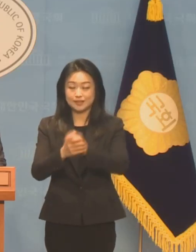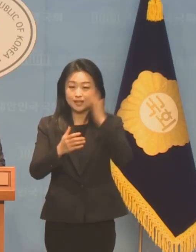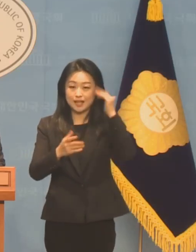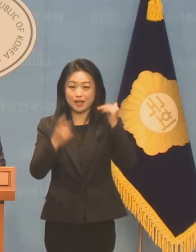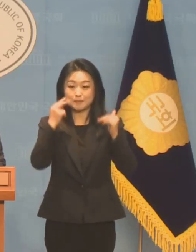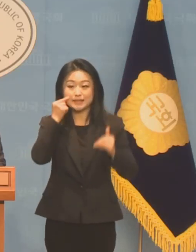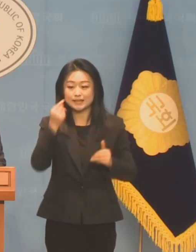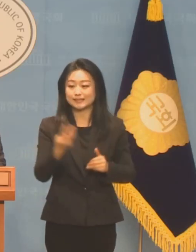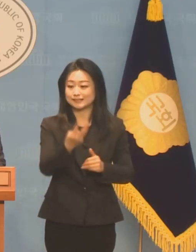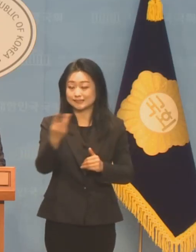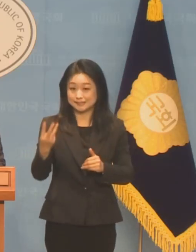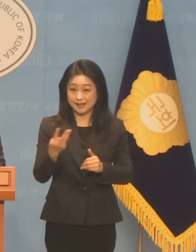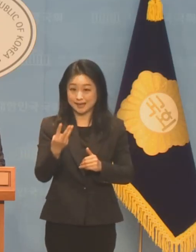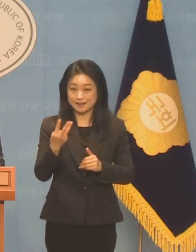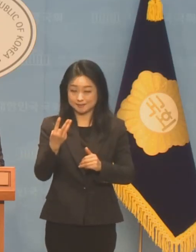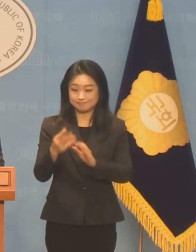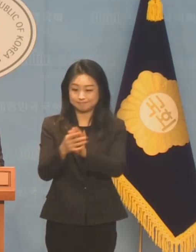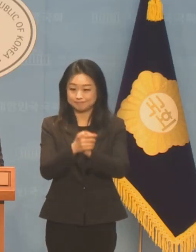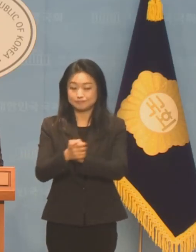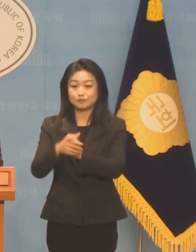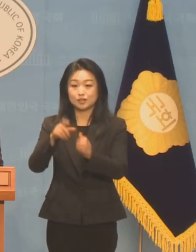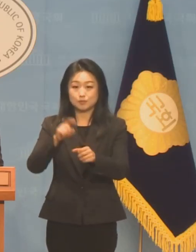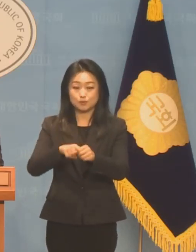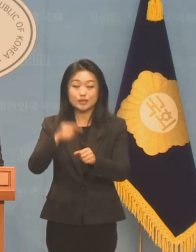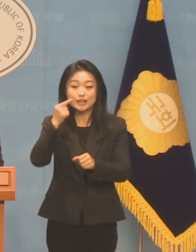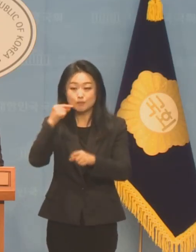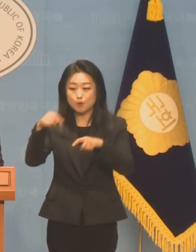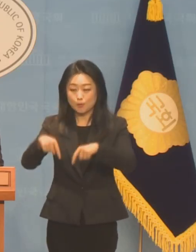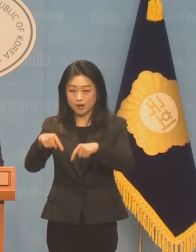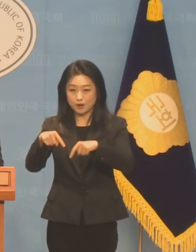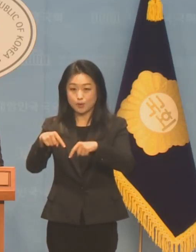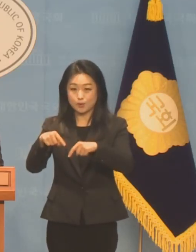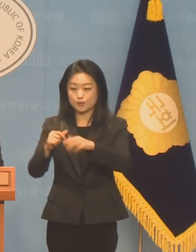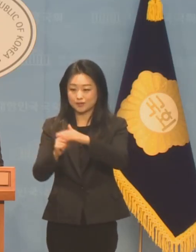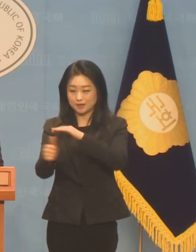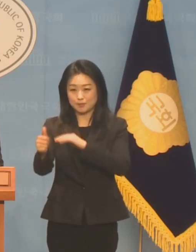논의를 위해서 이와야 다케시 일본 외무대신을